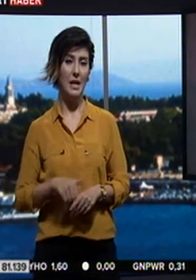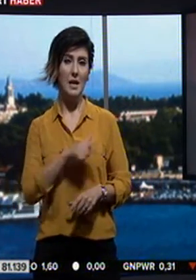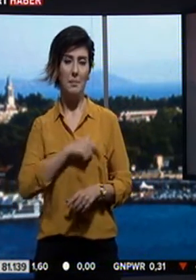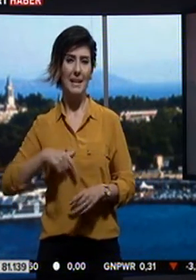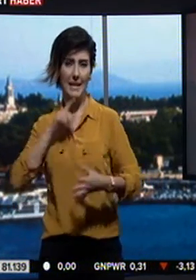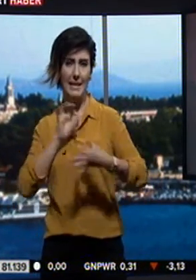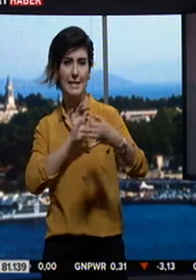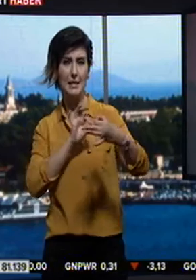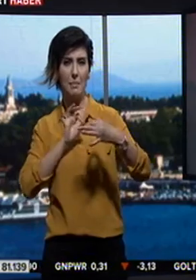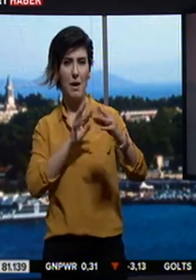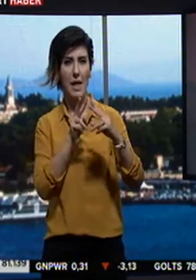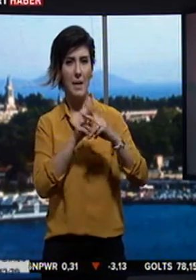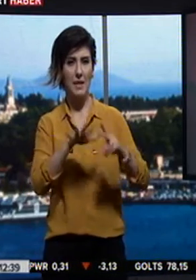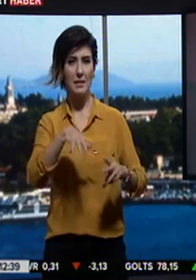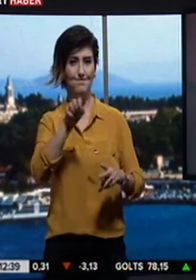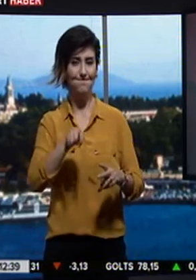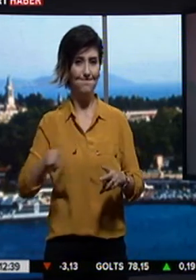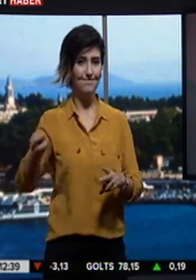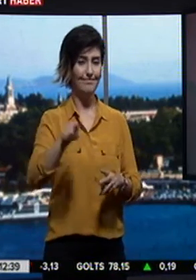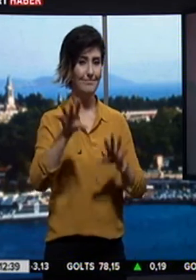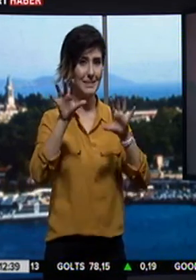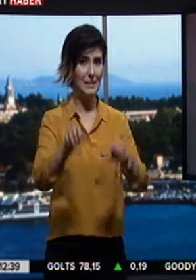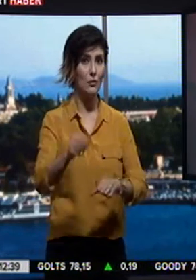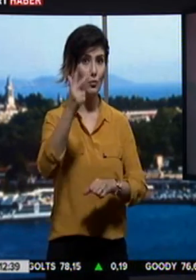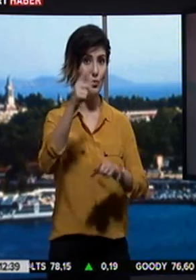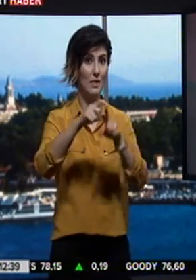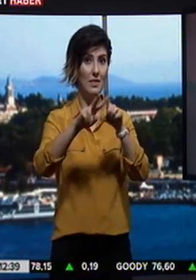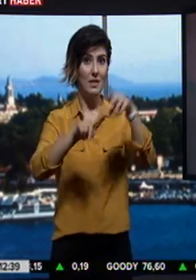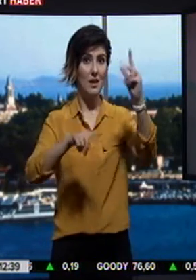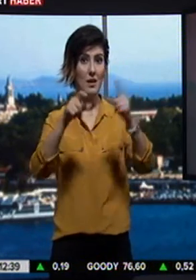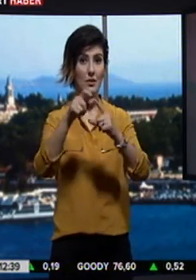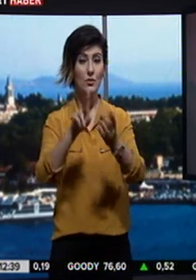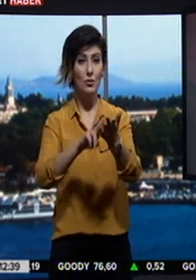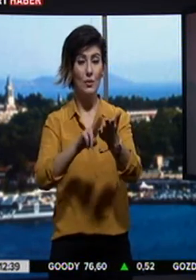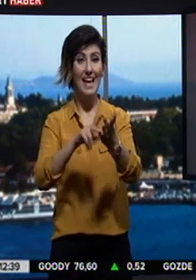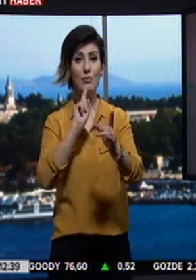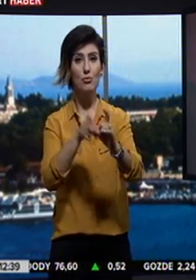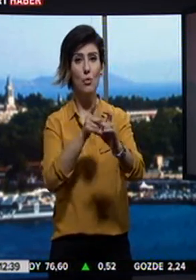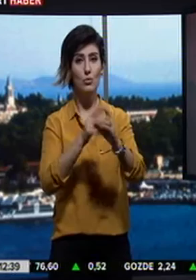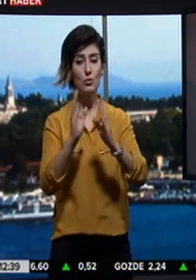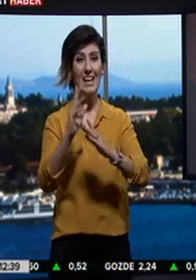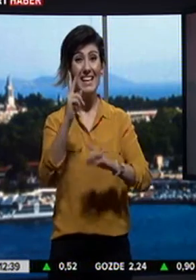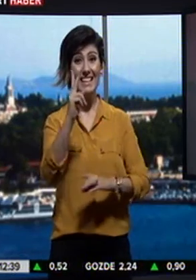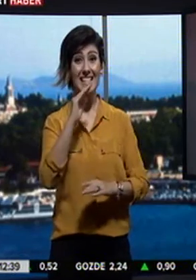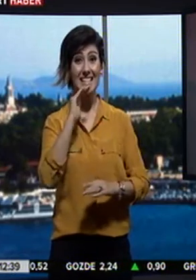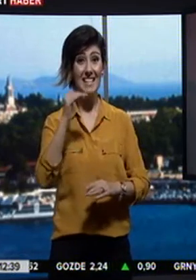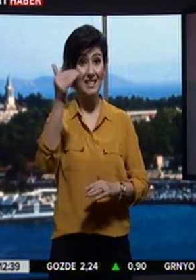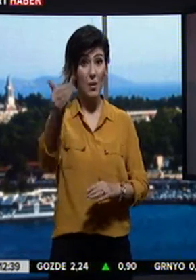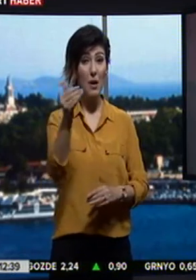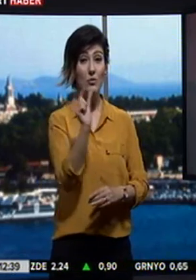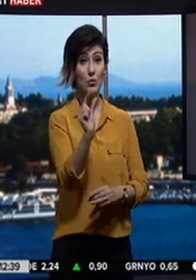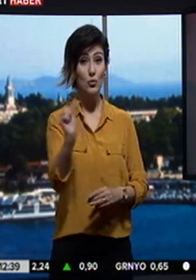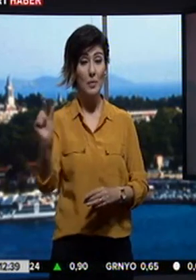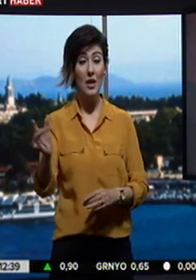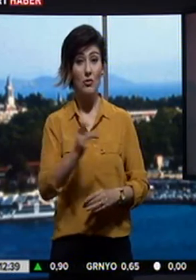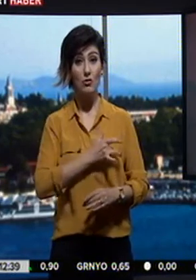Milli İstihbarat ve Emniyet Birimleri tarafından yakalanan 3 DAEŞ üyesinin sorgusu sürüyor. İkisi yabancı uyruklu olan şüphelilerin